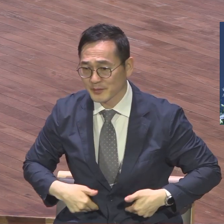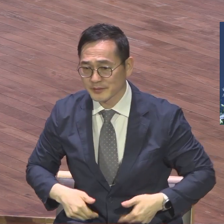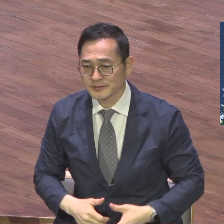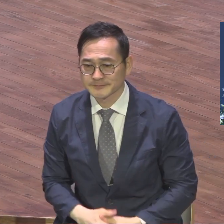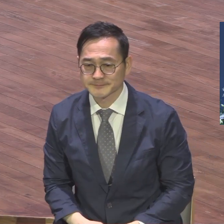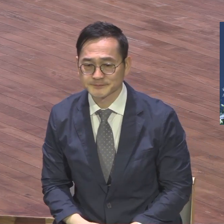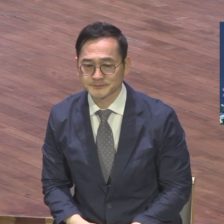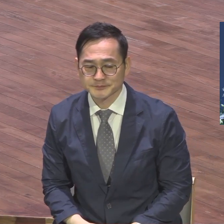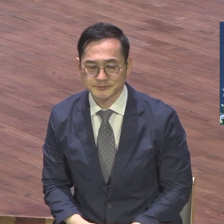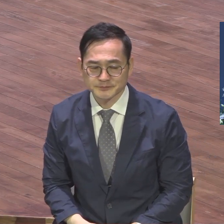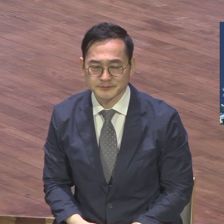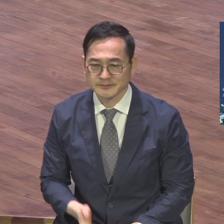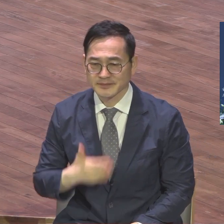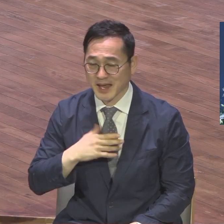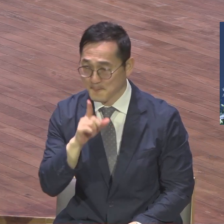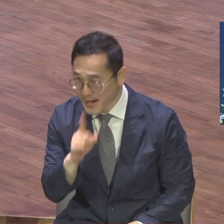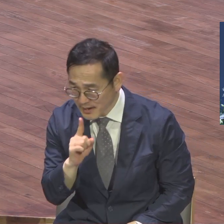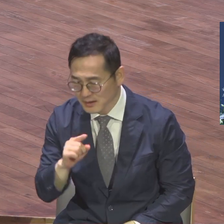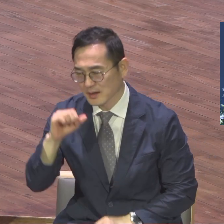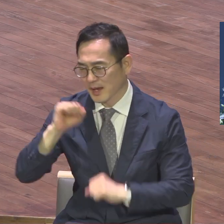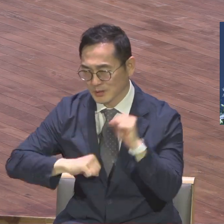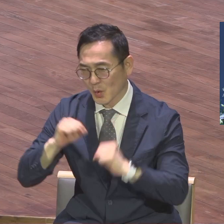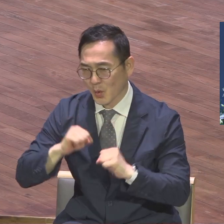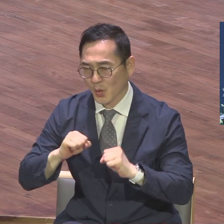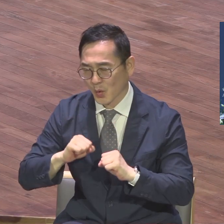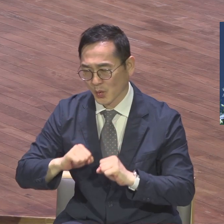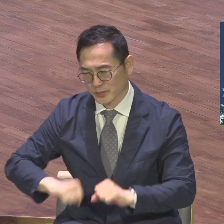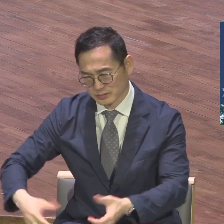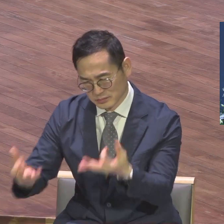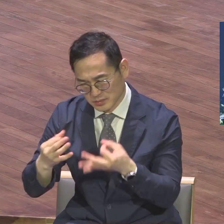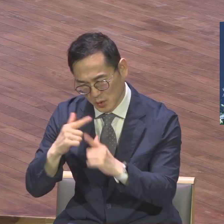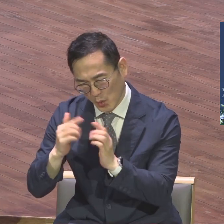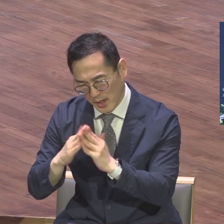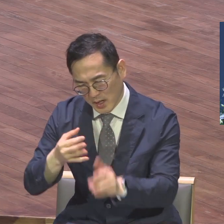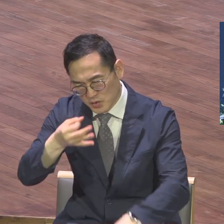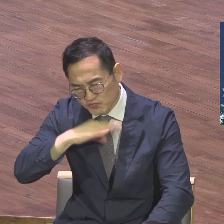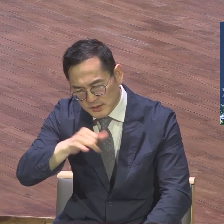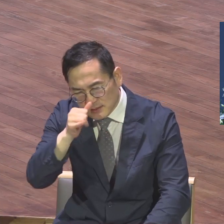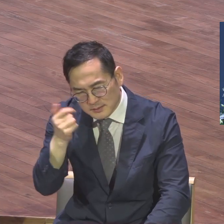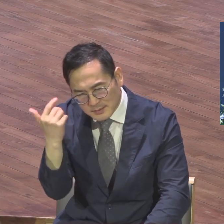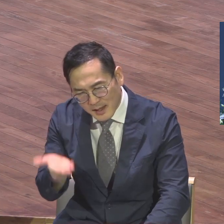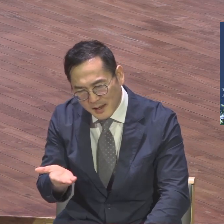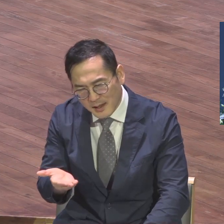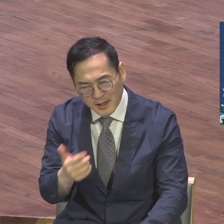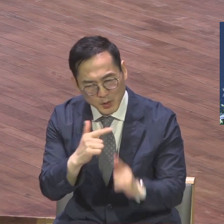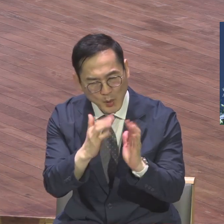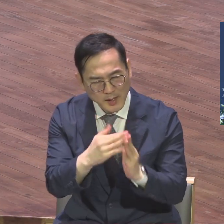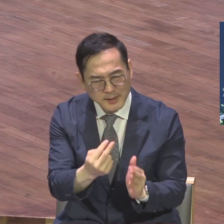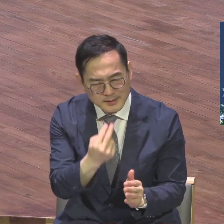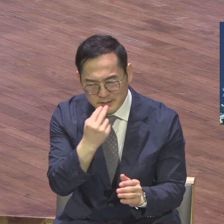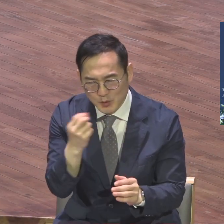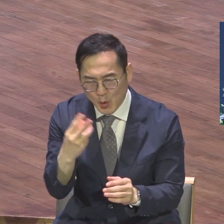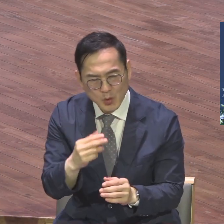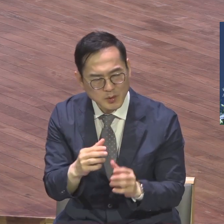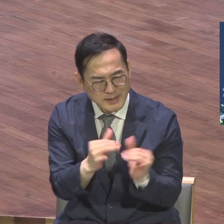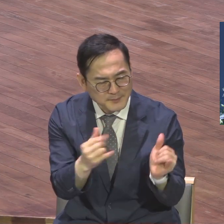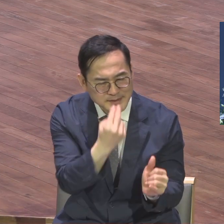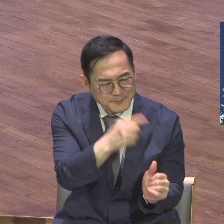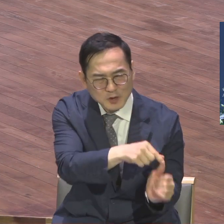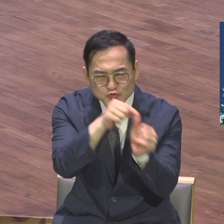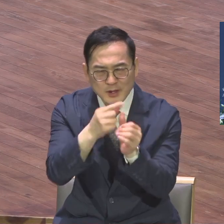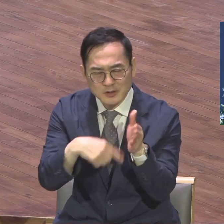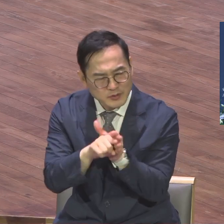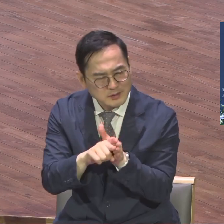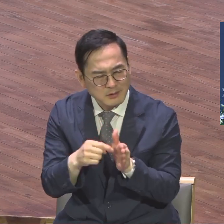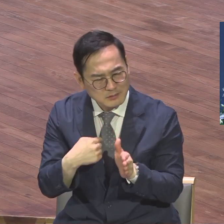말이, 내가 하는 이 행동이 교회의 유익이 되겠나? 정말 생명을 살리는 데 가고 있는가? 간단한